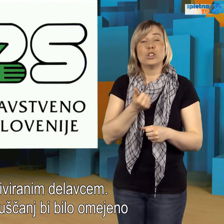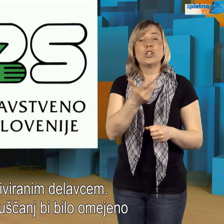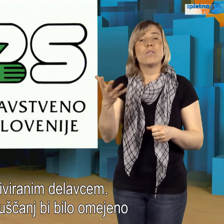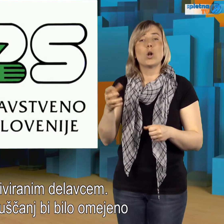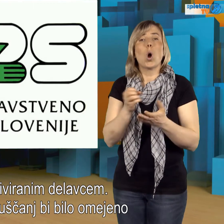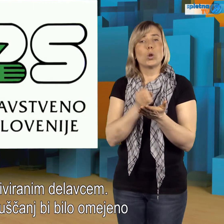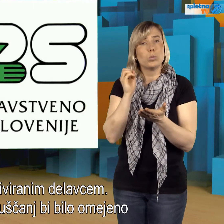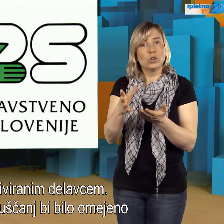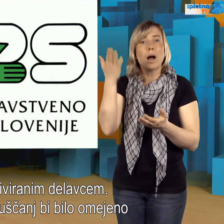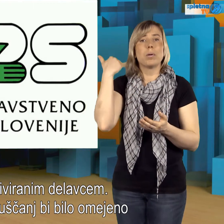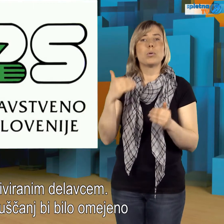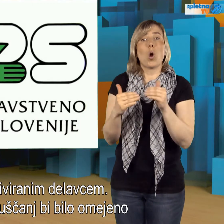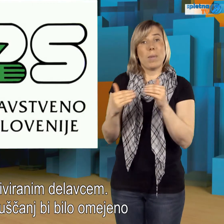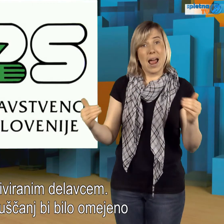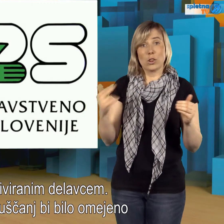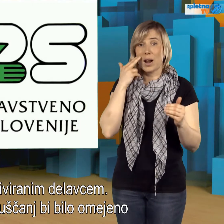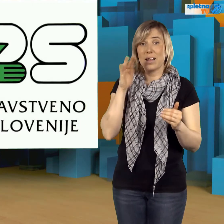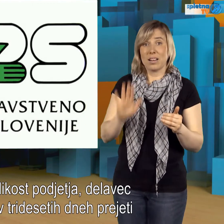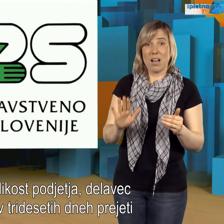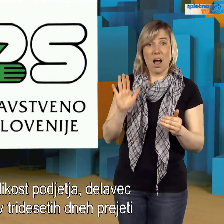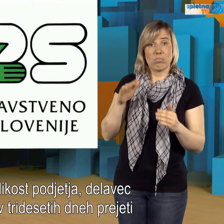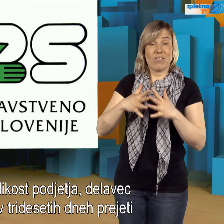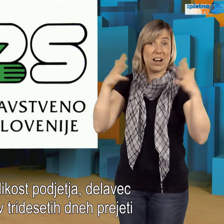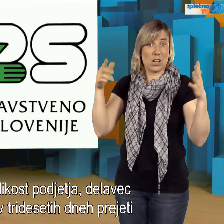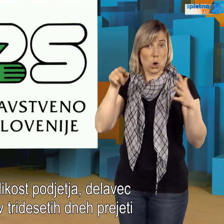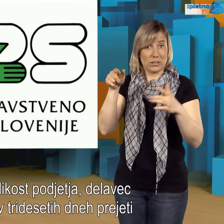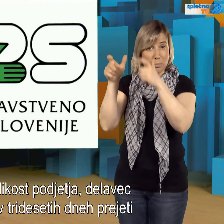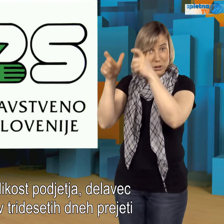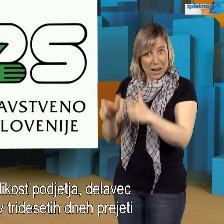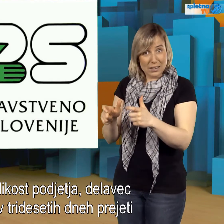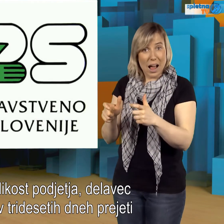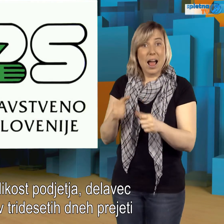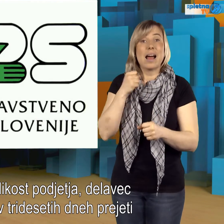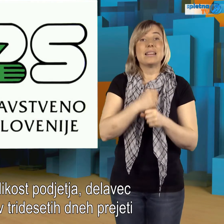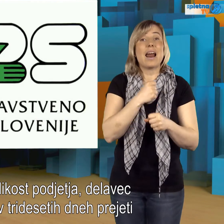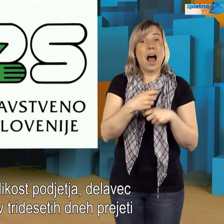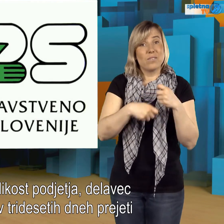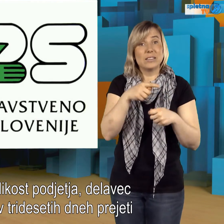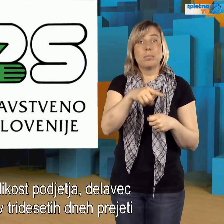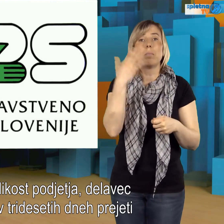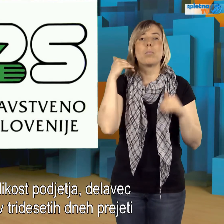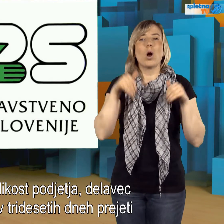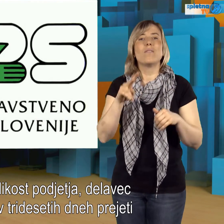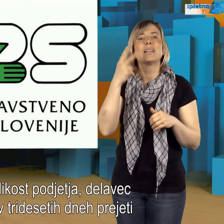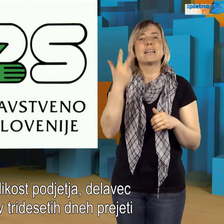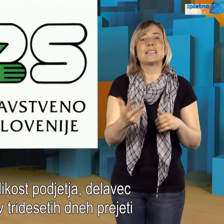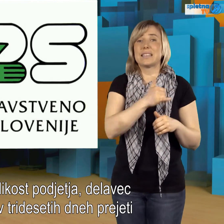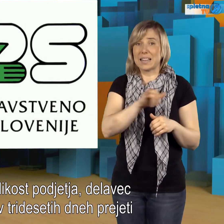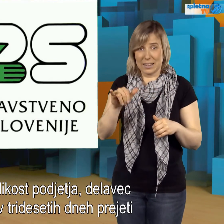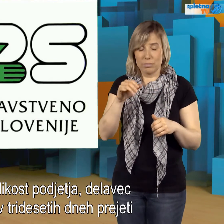Število odpuščanj bi bilo omejeno glede na velikost podjetja, delavec pa bi moral v 30 dneh prejeti odpravnino in nadomestilo